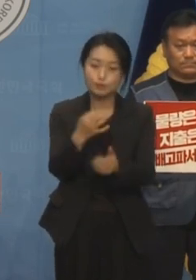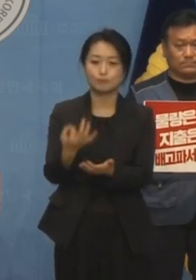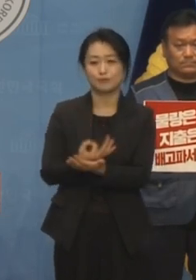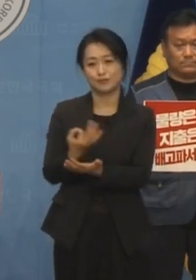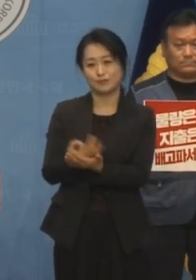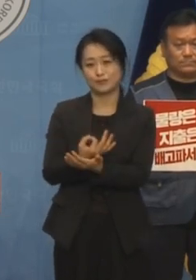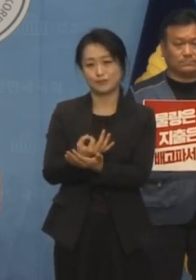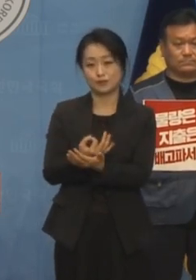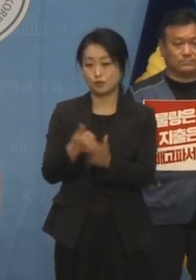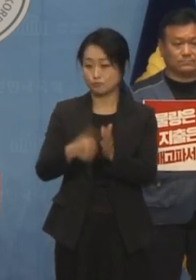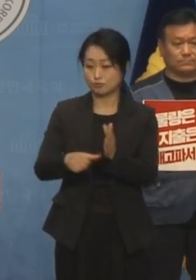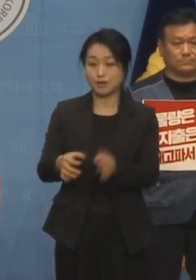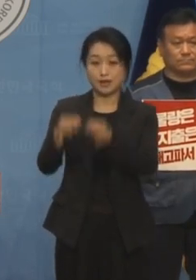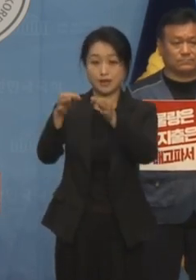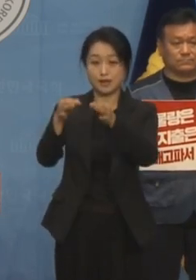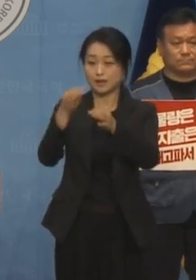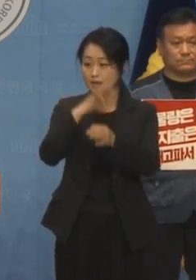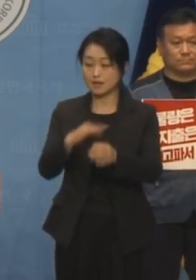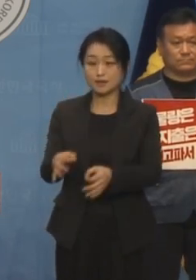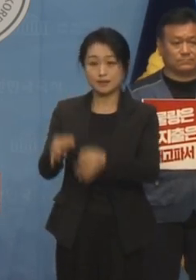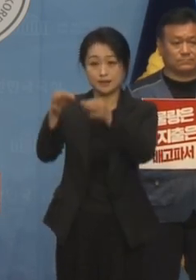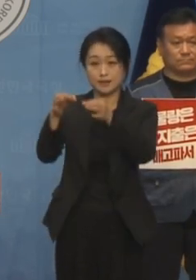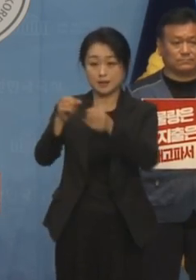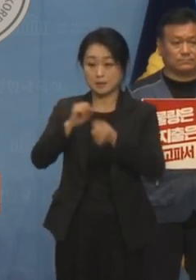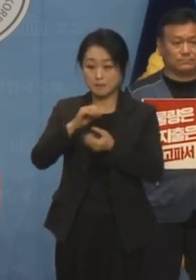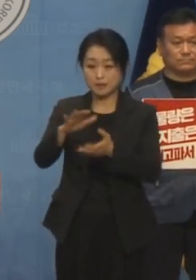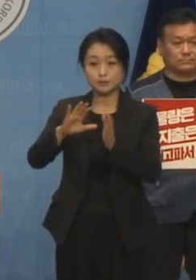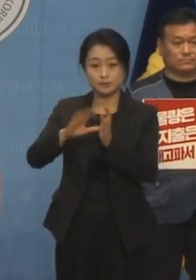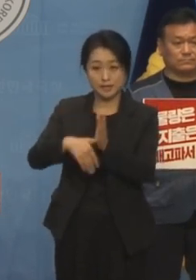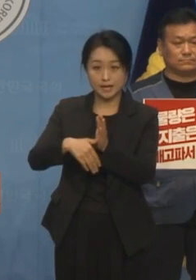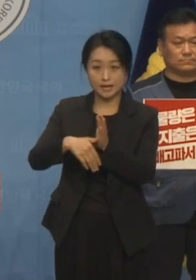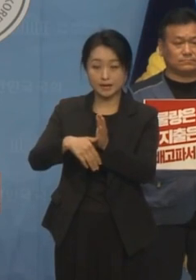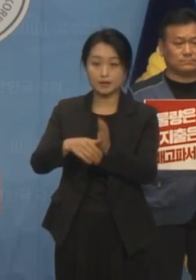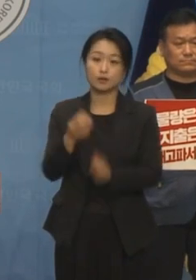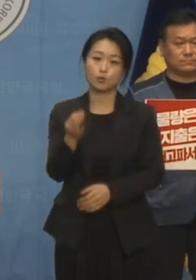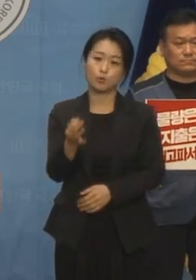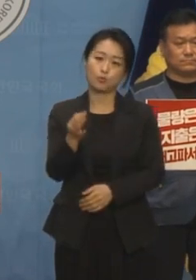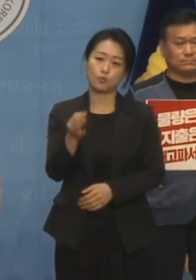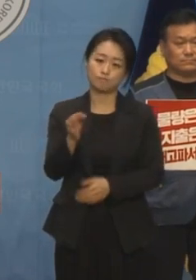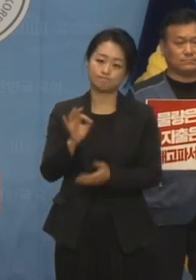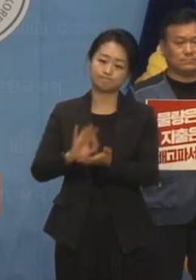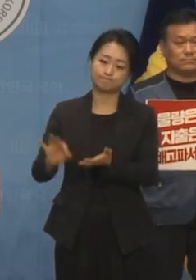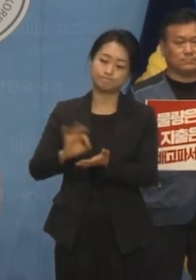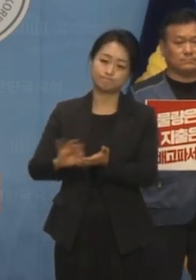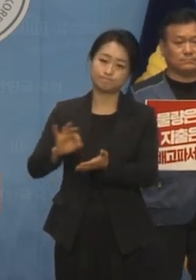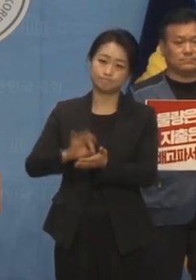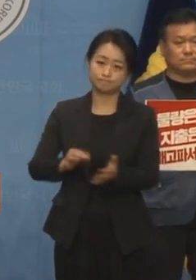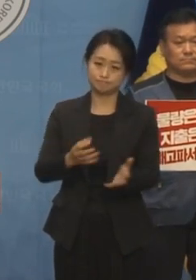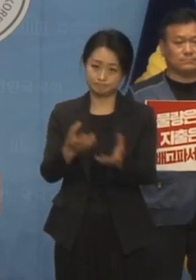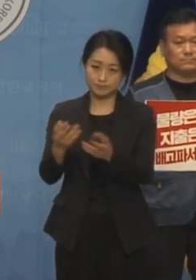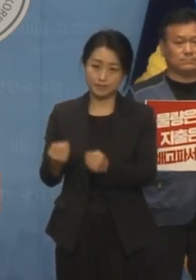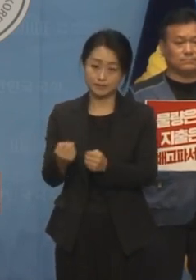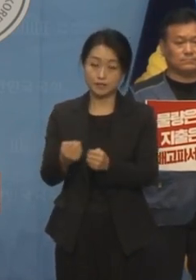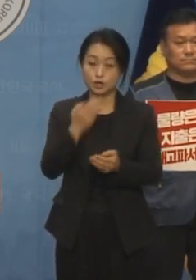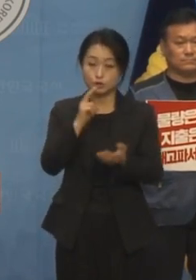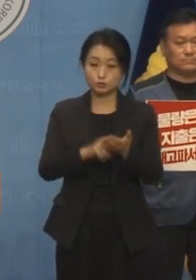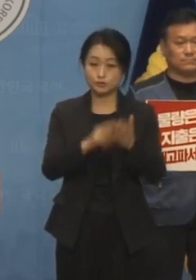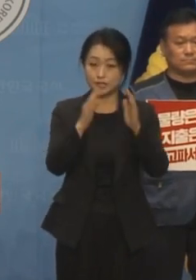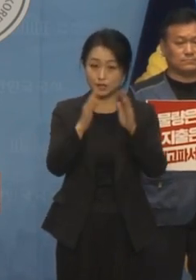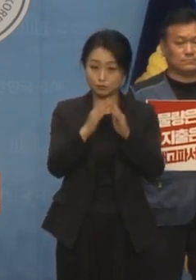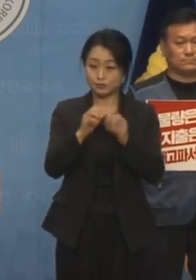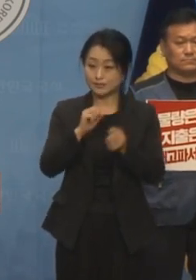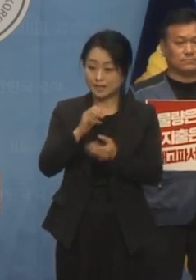최근 고물가, 고금리로 배송 과정에서 들어가는 비용도 증가한 마당에 우체국